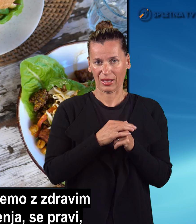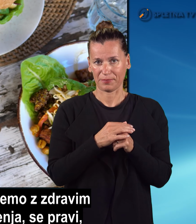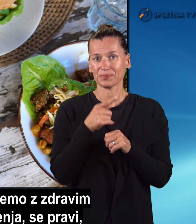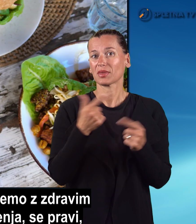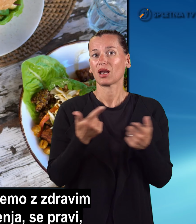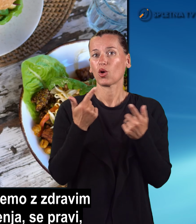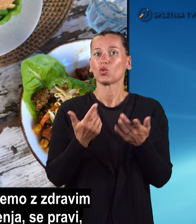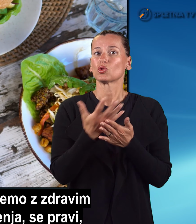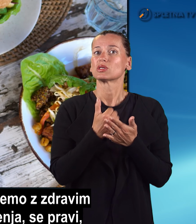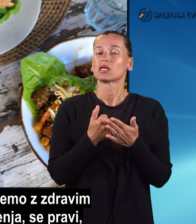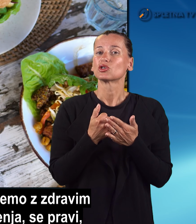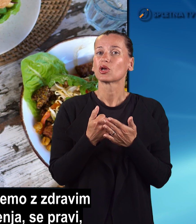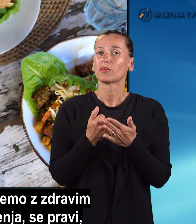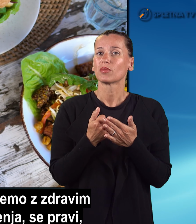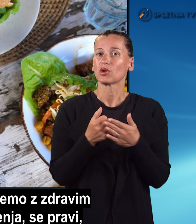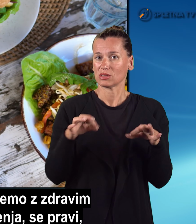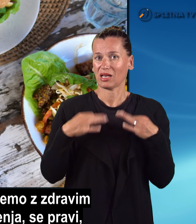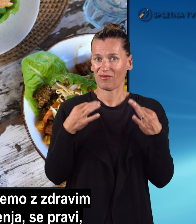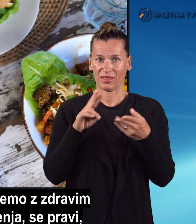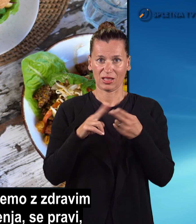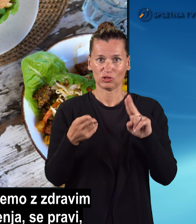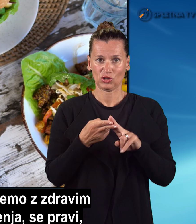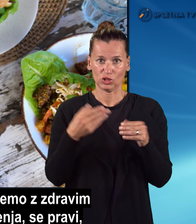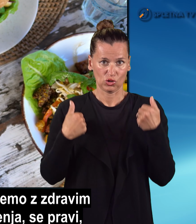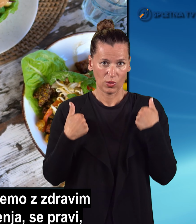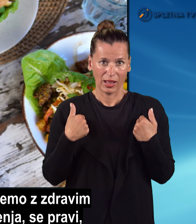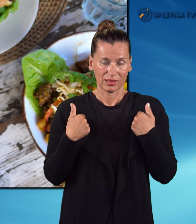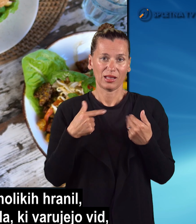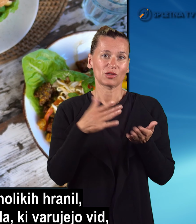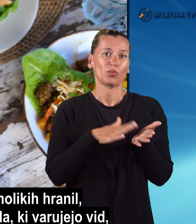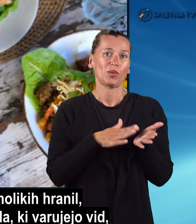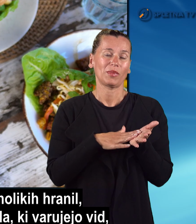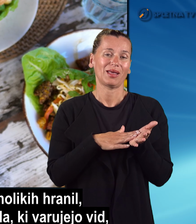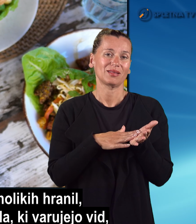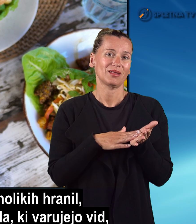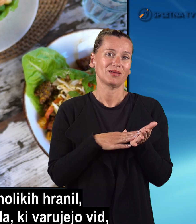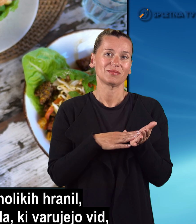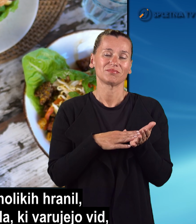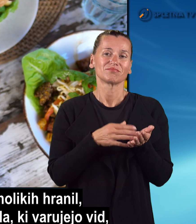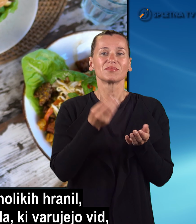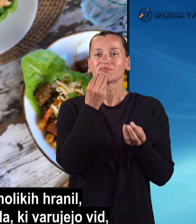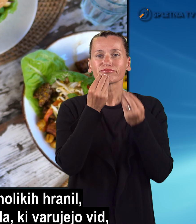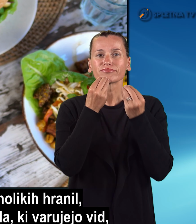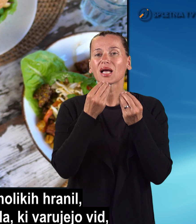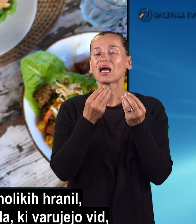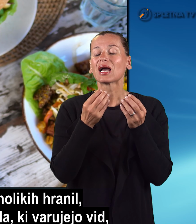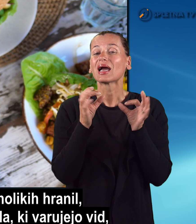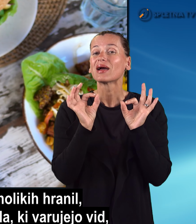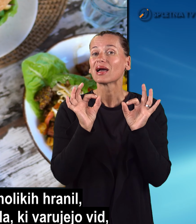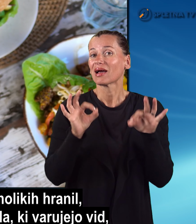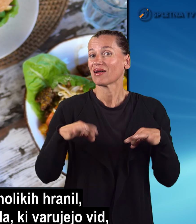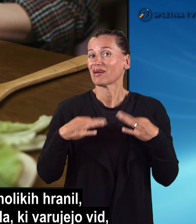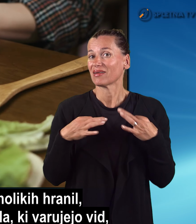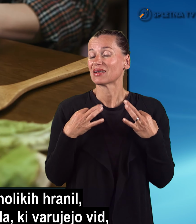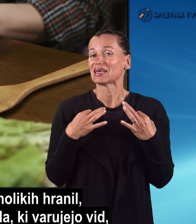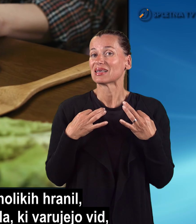lahko dosežemo z zdravim načinom življenja, se pravi z vnosom raznolikih hranil, ki imajo